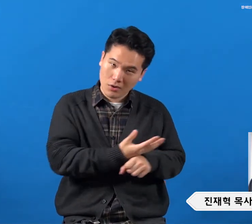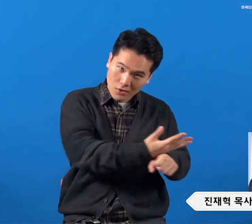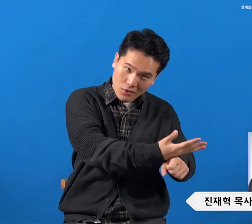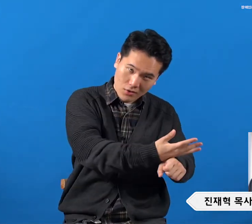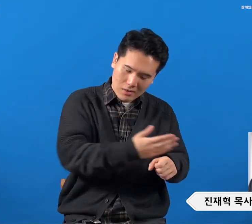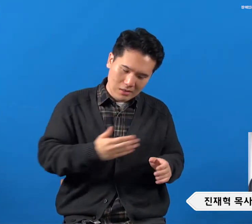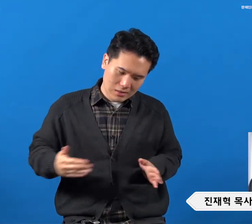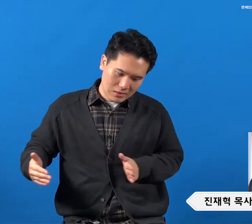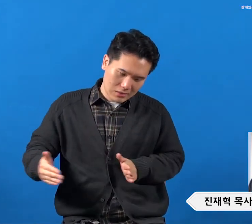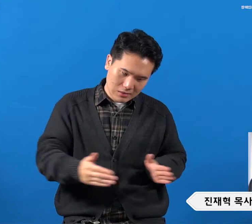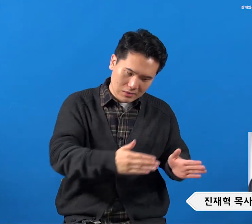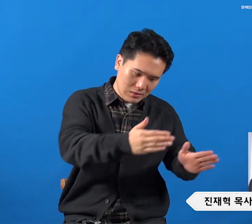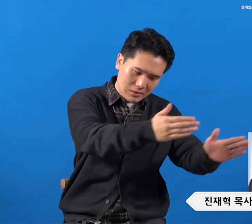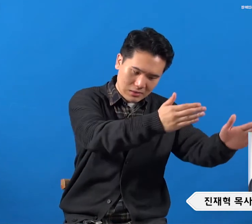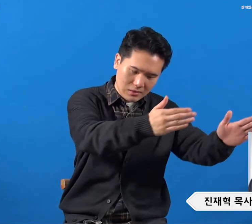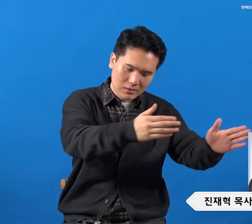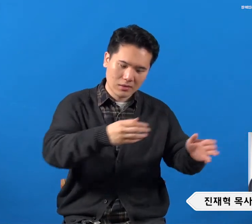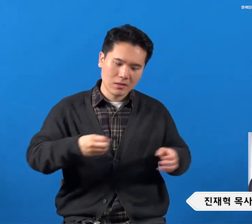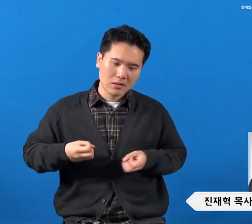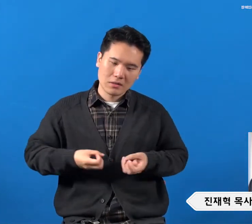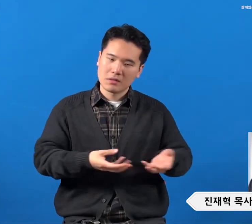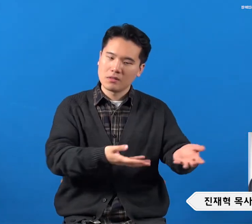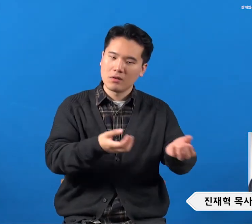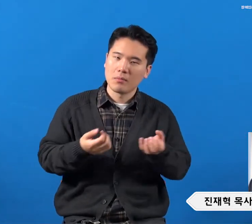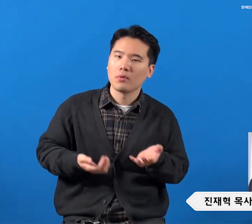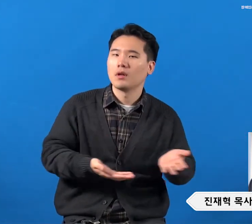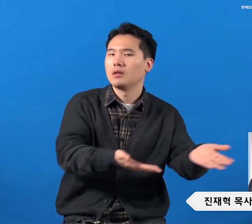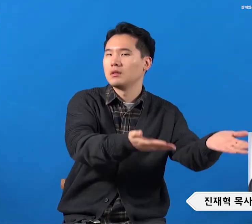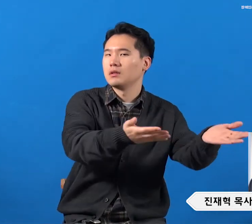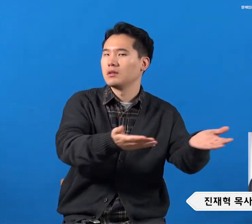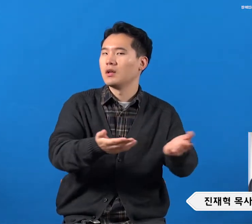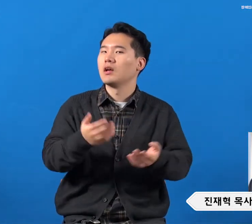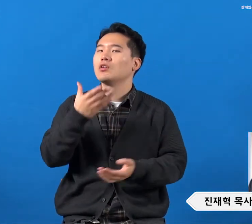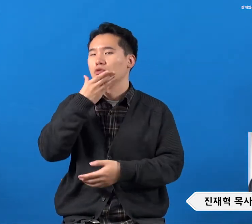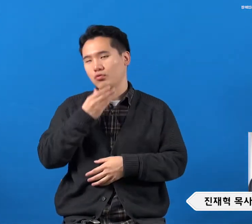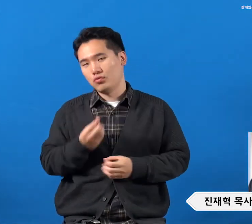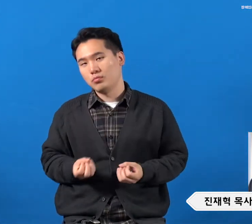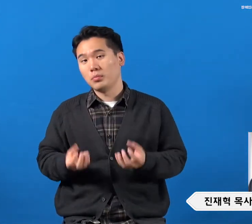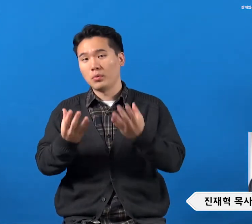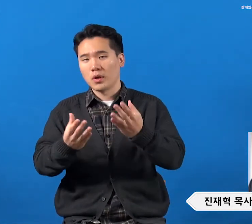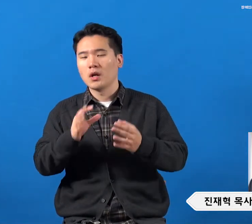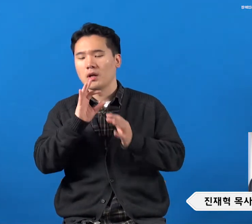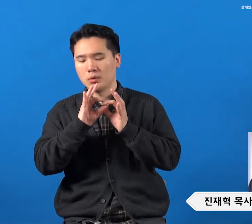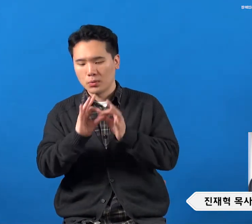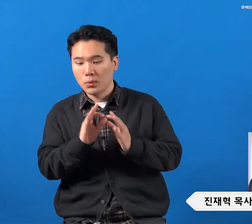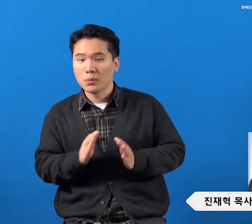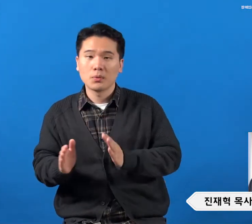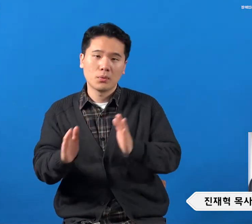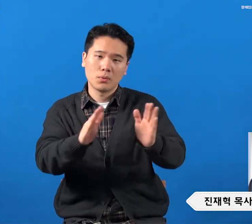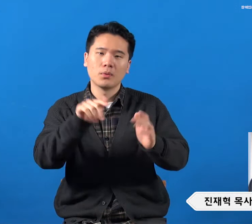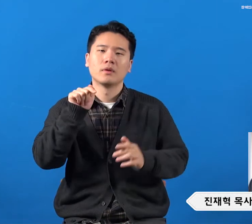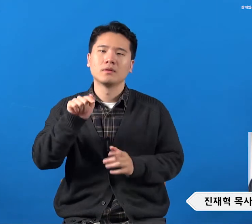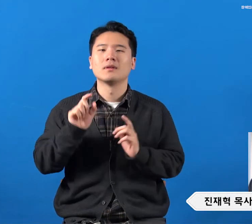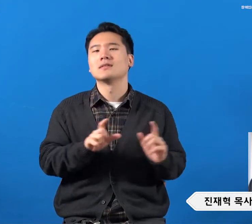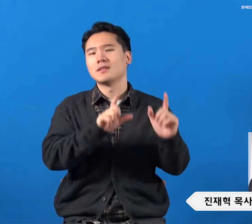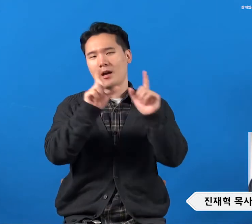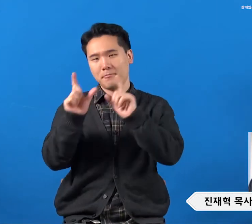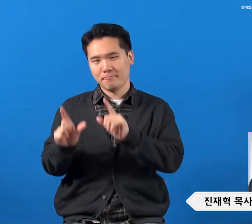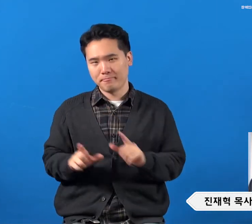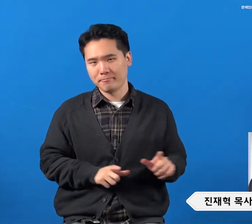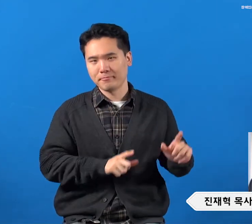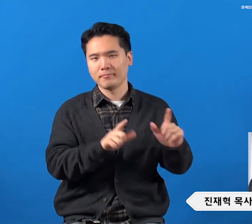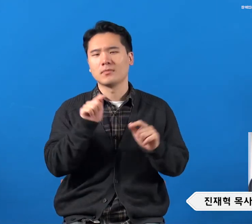하고 연결하는 축복의 통로가 되는 삶, 바로 이것이 축복을 향한